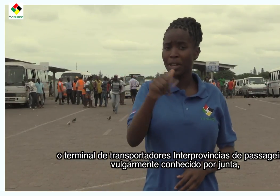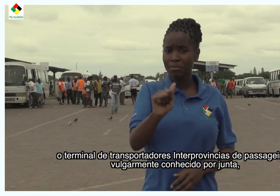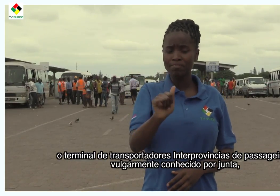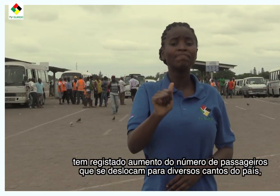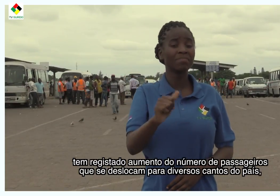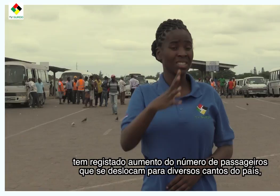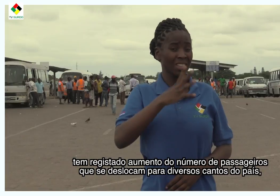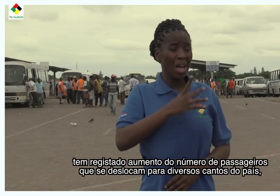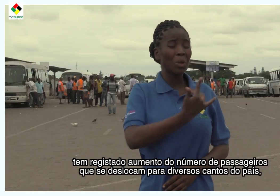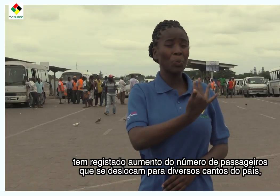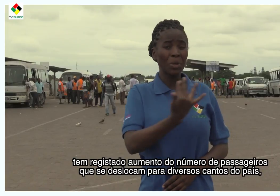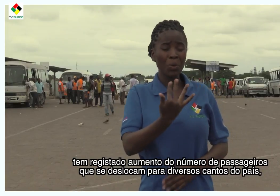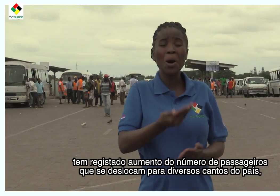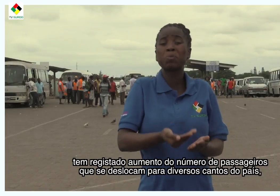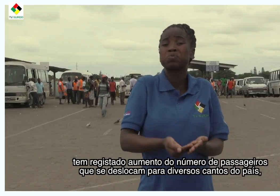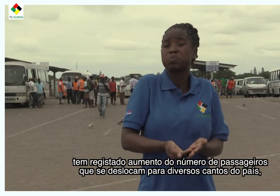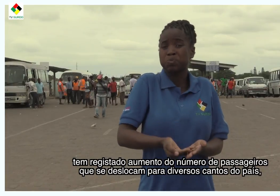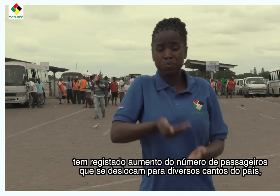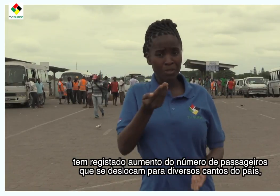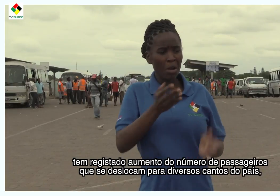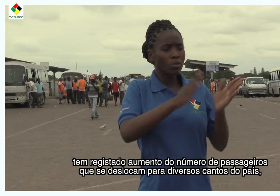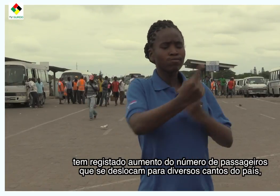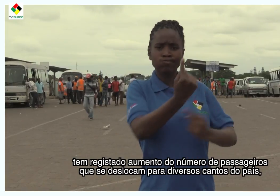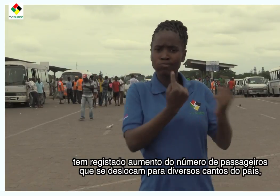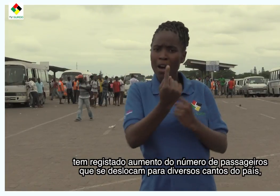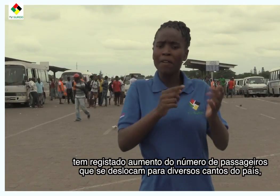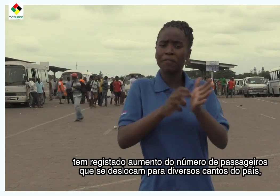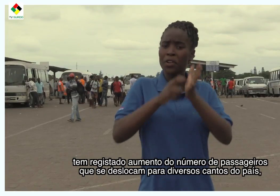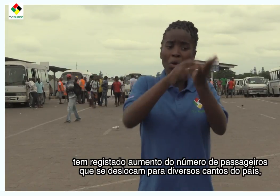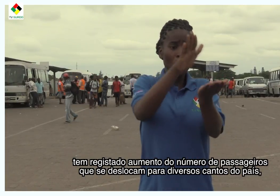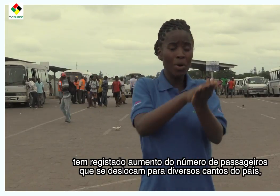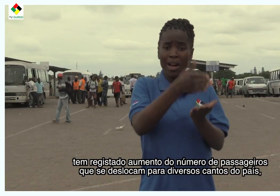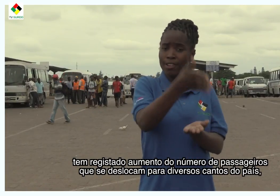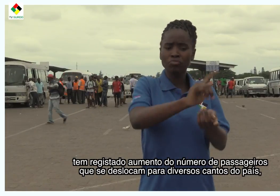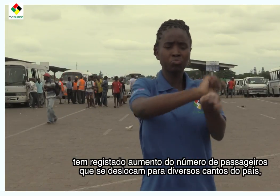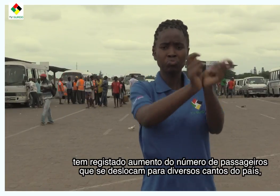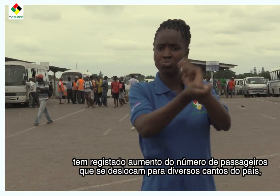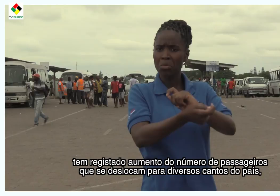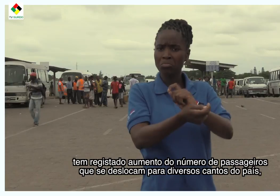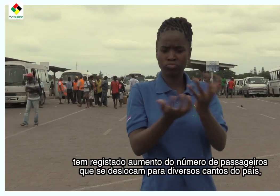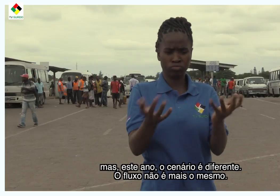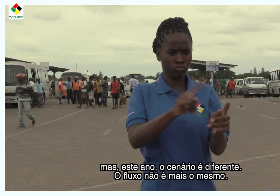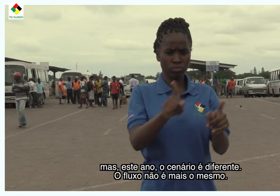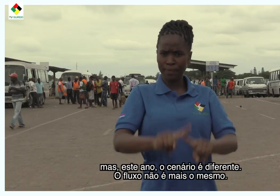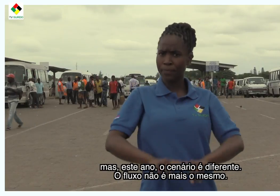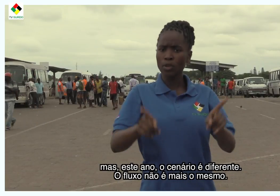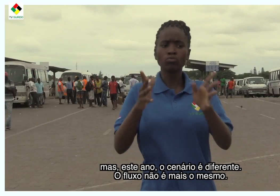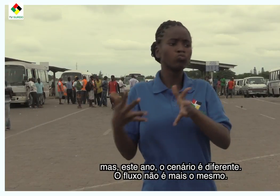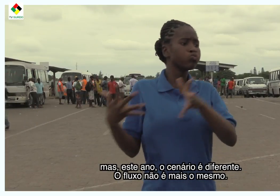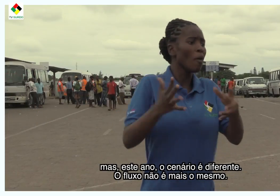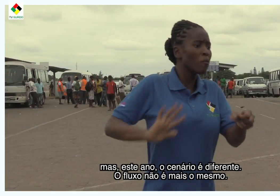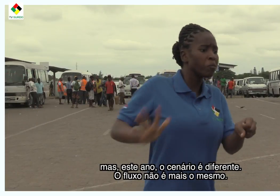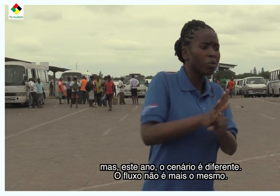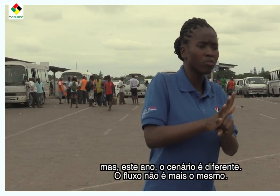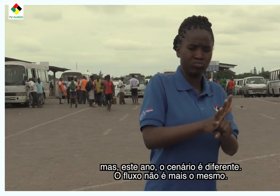vulgarmente conhecido por Junta, tem registrado aumento do número de passageiros que se deslocam para diversos cantos do país. Mas este